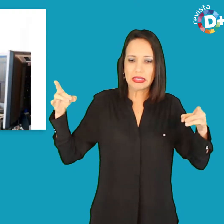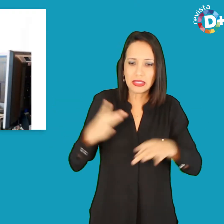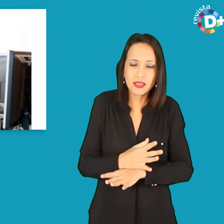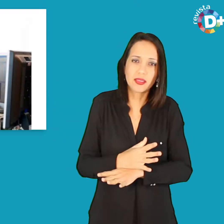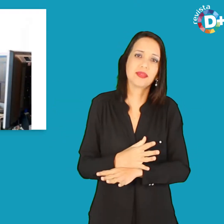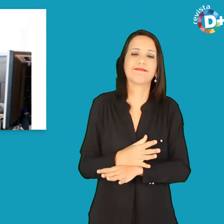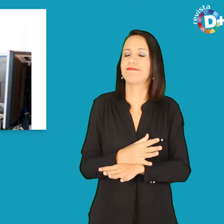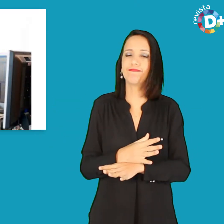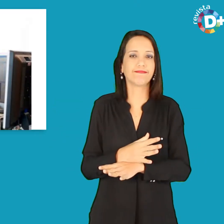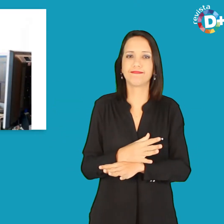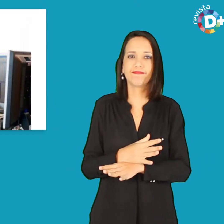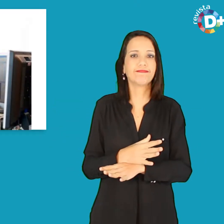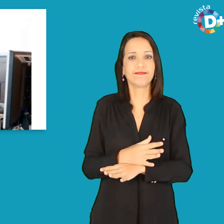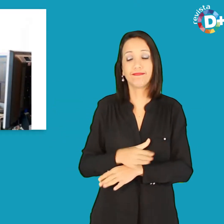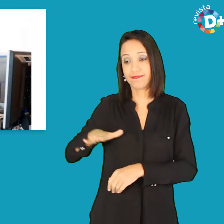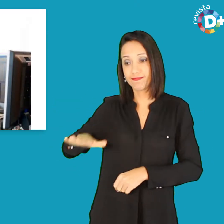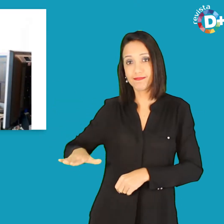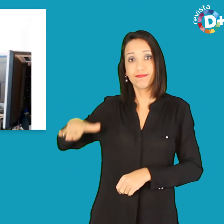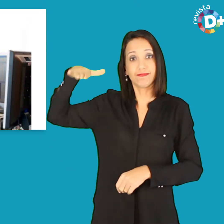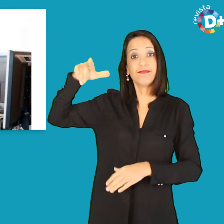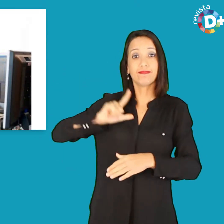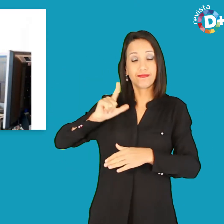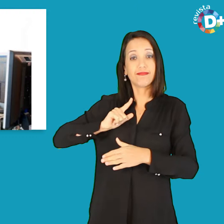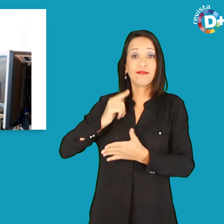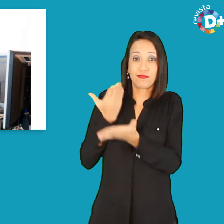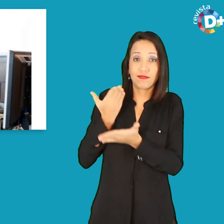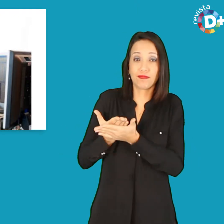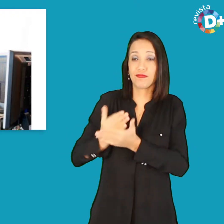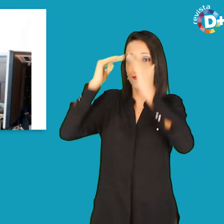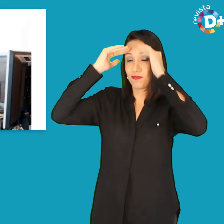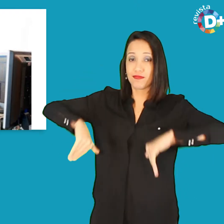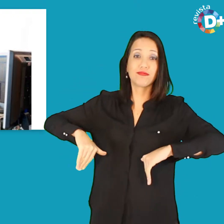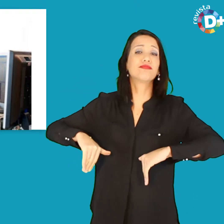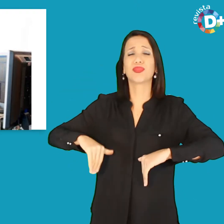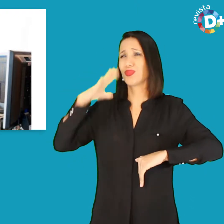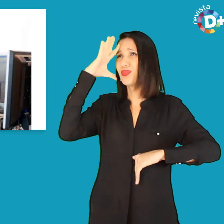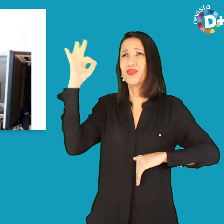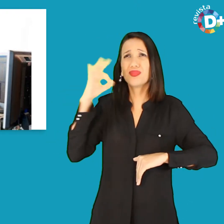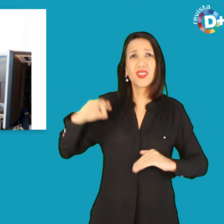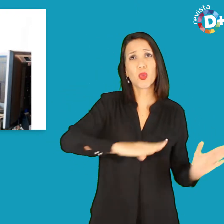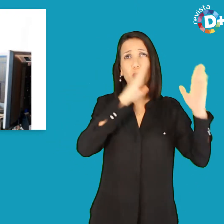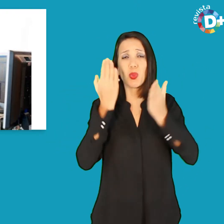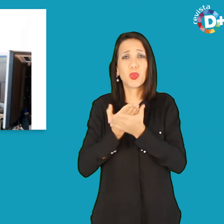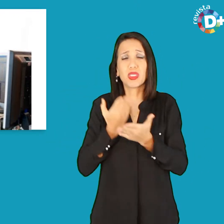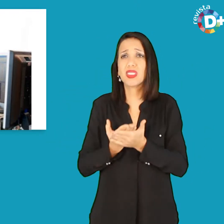trabalho. Dizem que na infância, na escola, não era respeitado e não entendia o que se passava consigo.